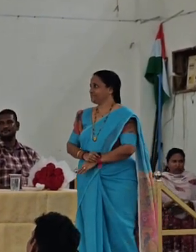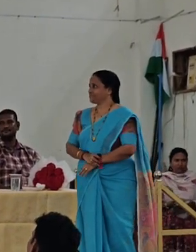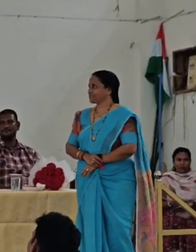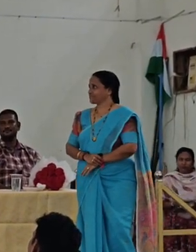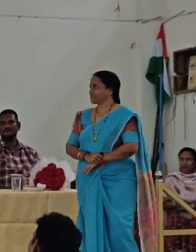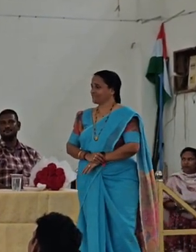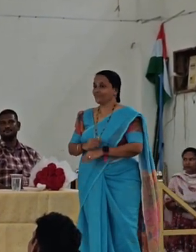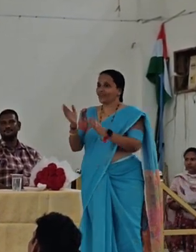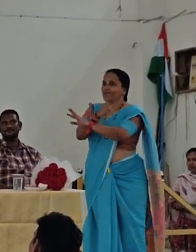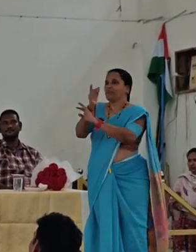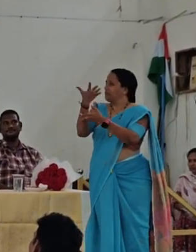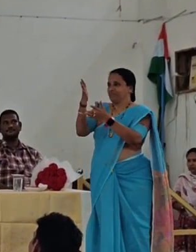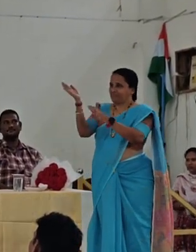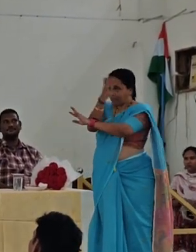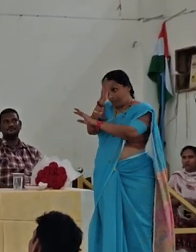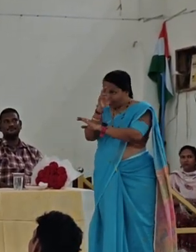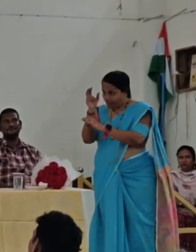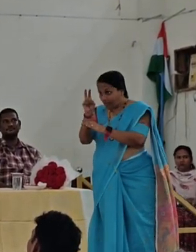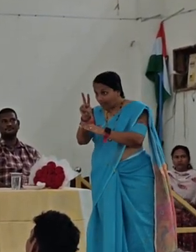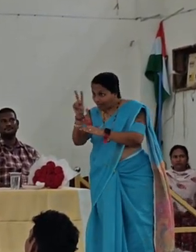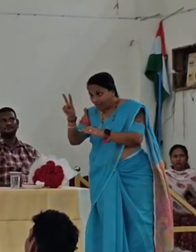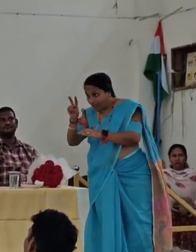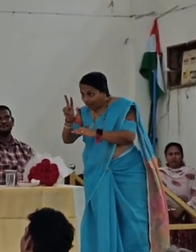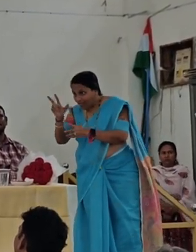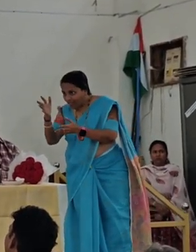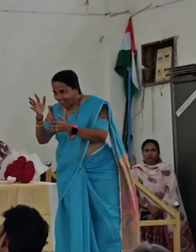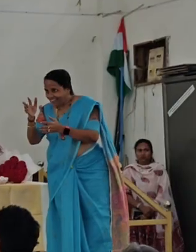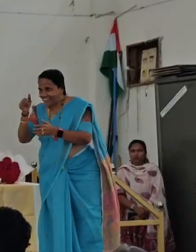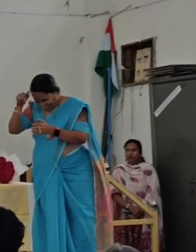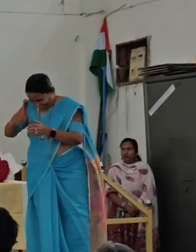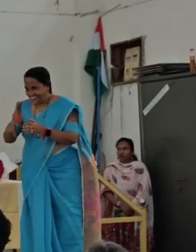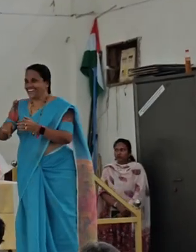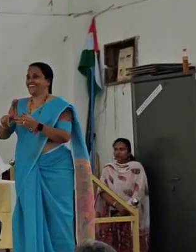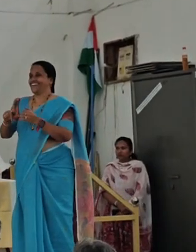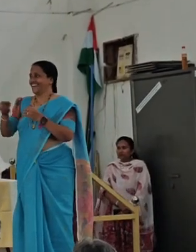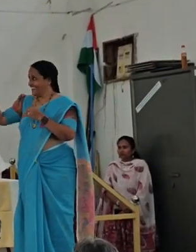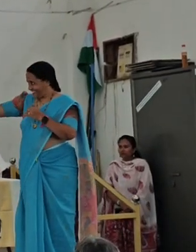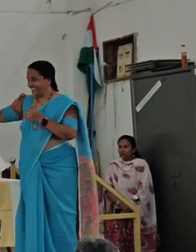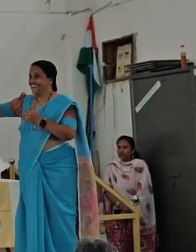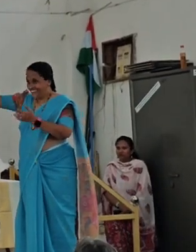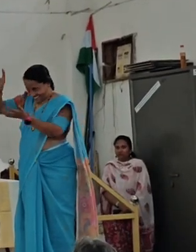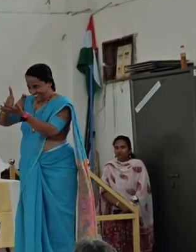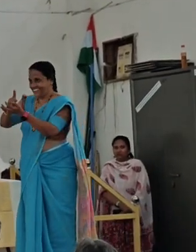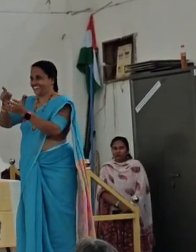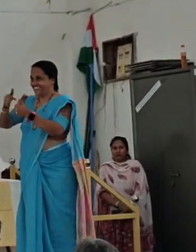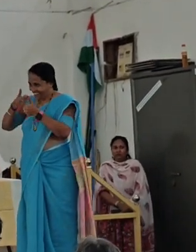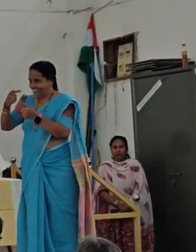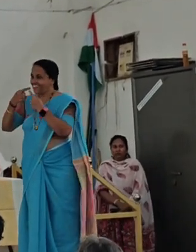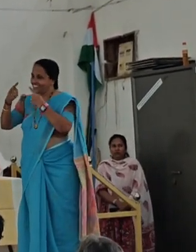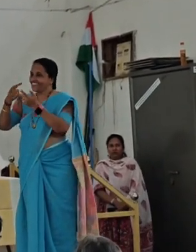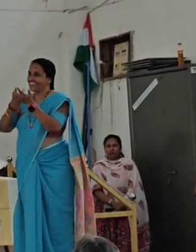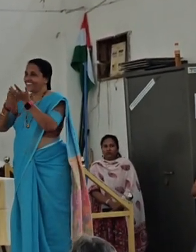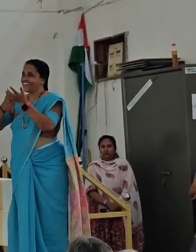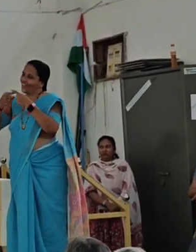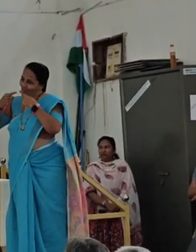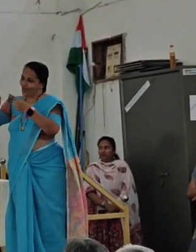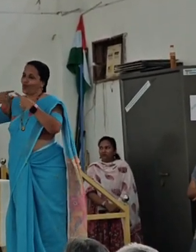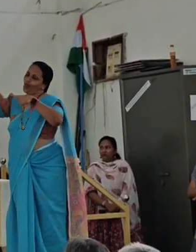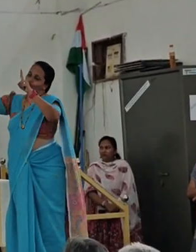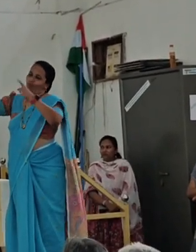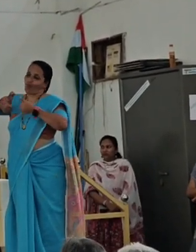జరుపుతున్నాం. అంతకుముందు లేదు. ఎందుకంటే నాకు తెలుసు, నేను 93లో అసిస్టెంట్ డైరెక్టర్గా పనిచేసిన వ్యక్తిని. అప్పుడు ఈ డబ్ డేలు